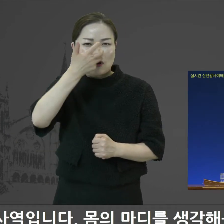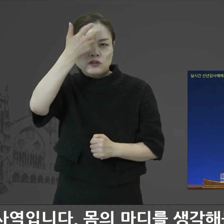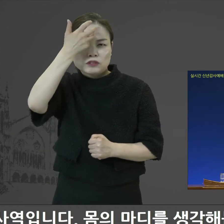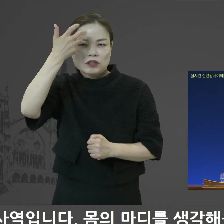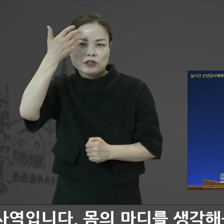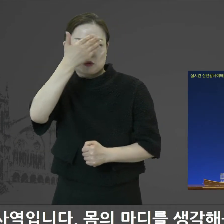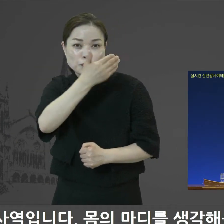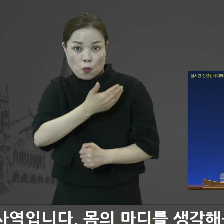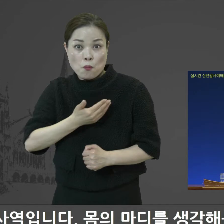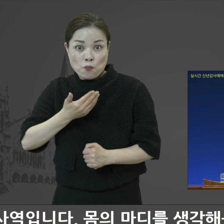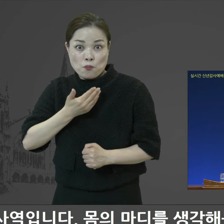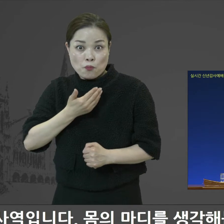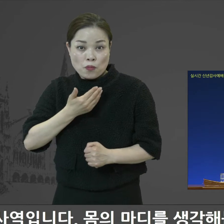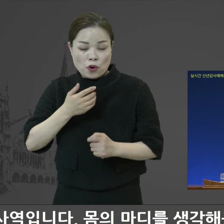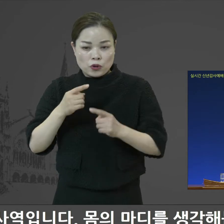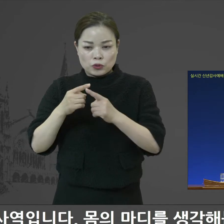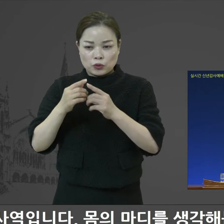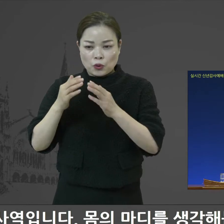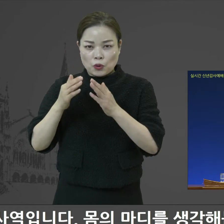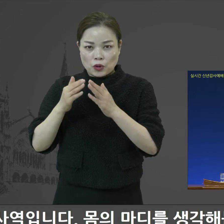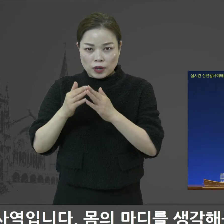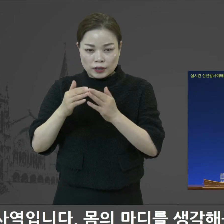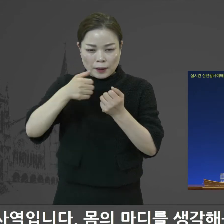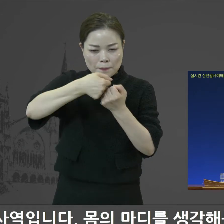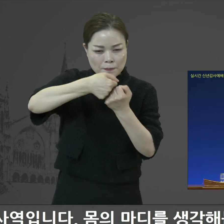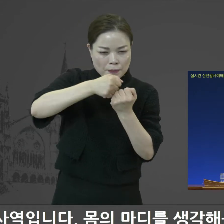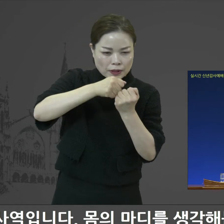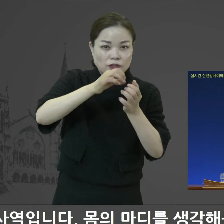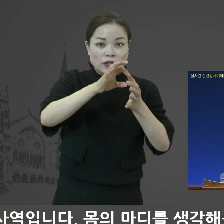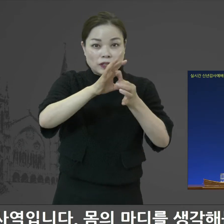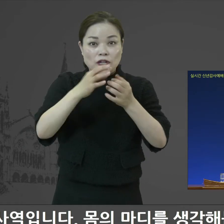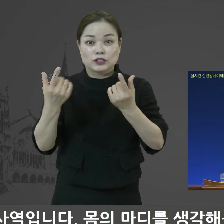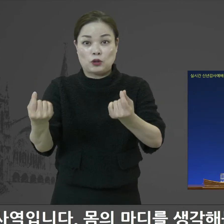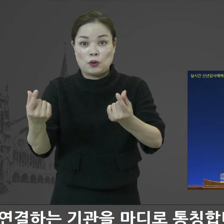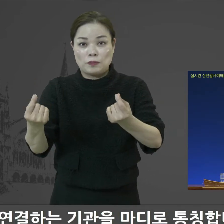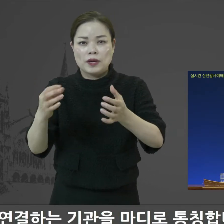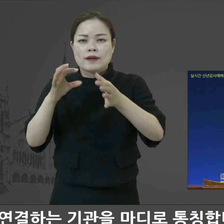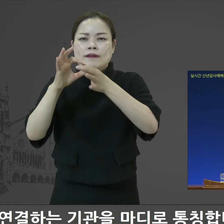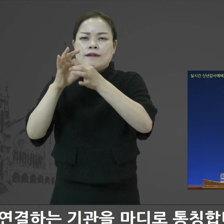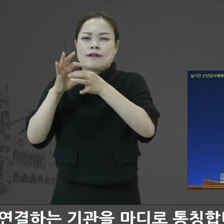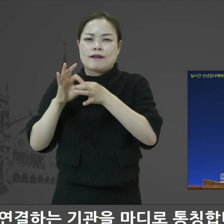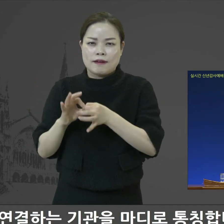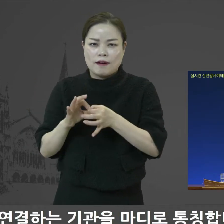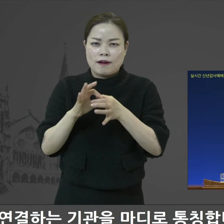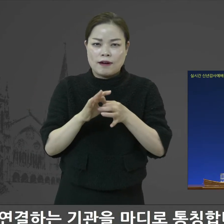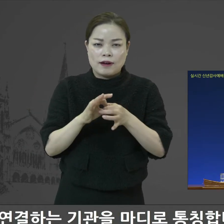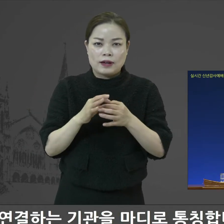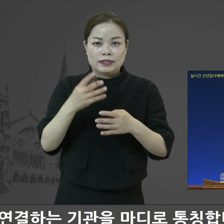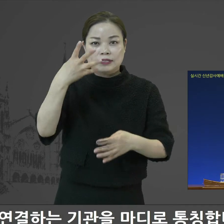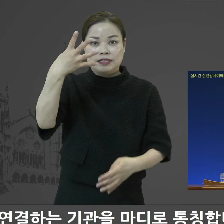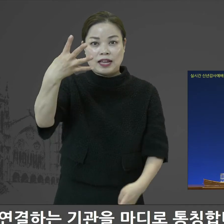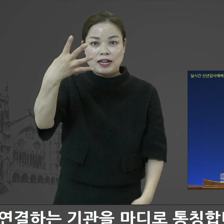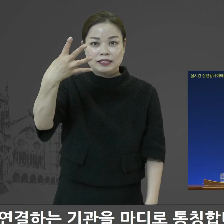몸이죠. 교회가 마디를 통해서 이렇게 연결되고 있는 모습을 보여주고 있는데 네 가지 마디의 역할이 본문에 나옵니다.